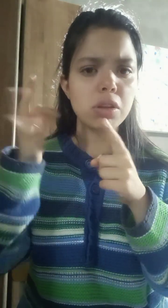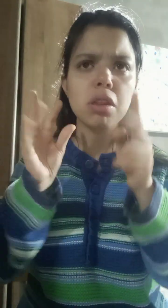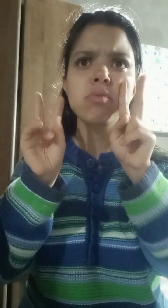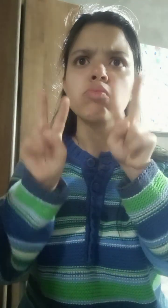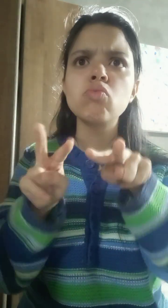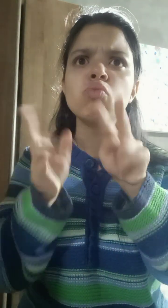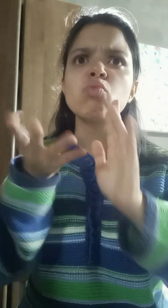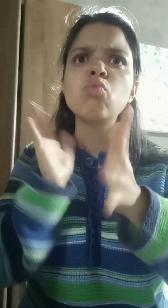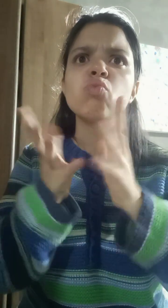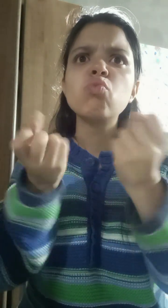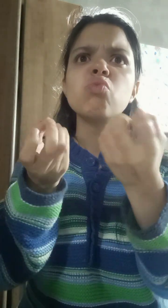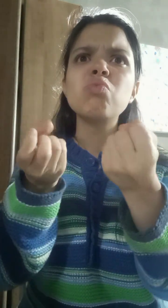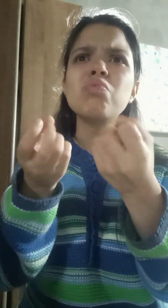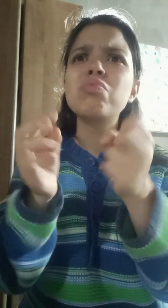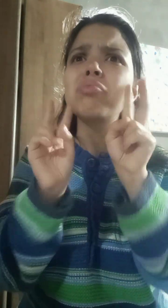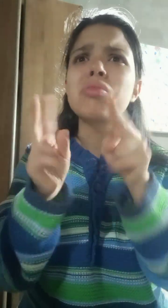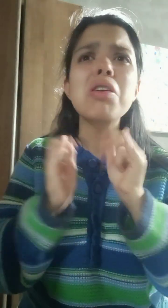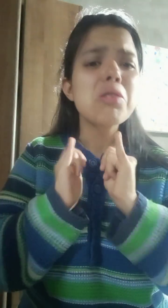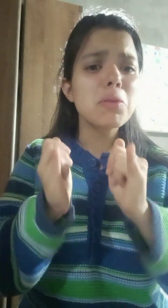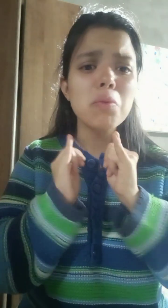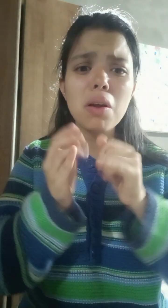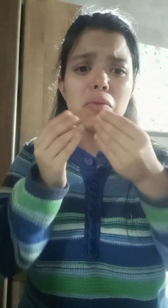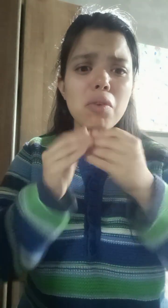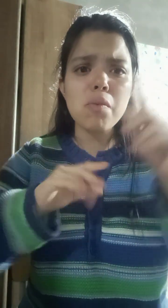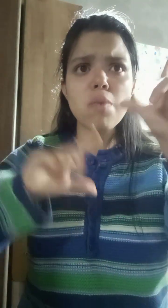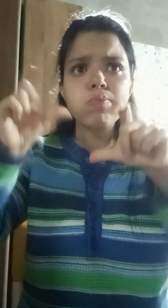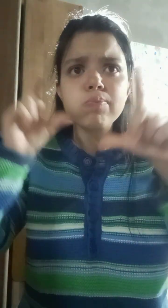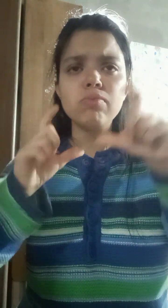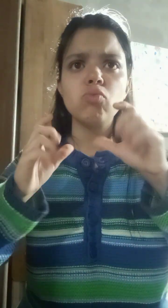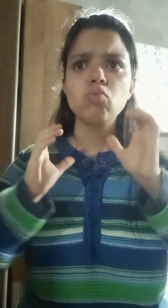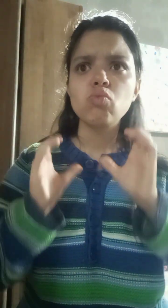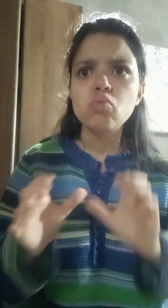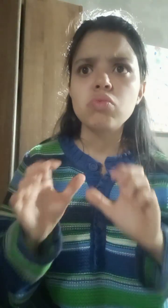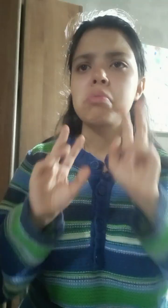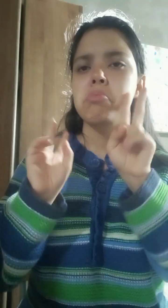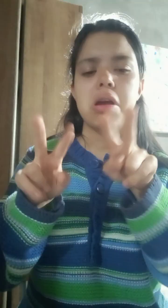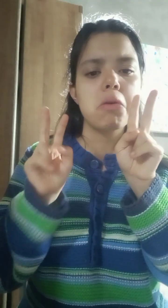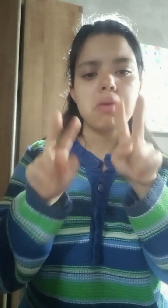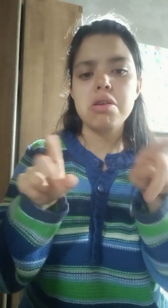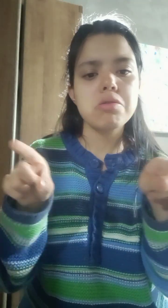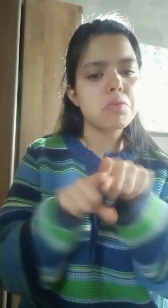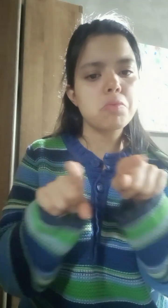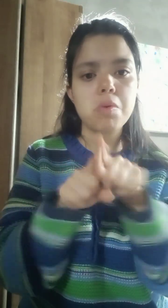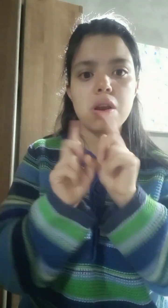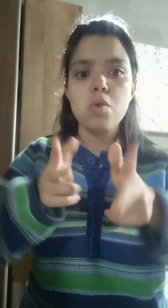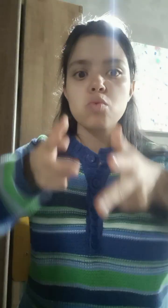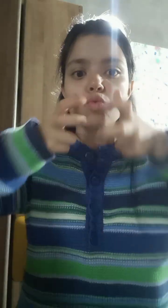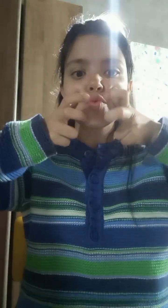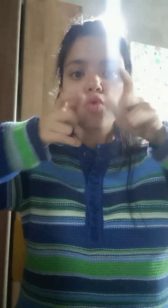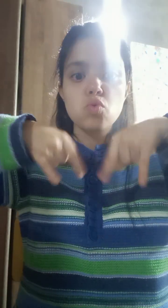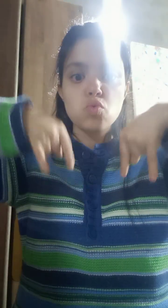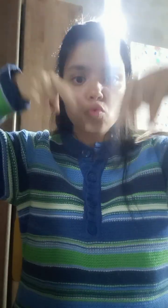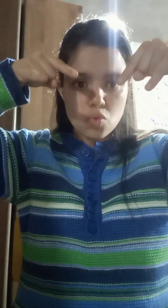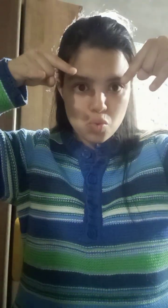personas sordas y oyentes. Sin embargo, solo en el caso de las personas